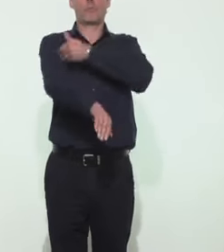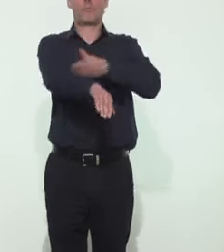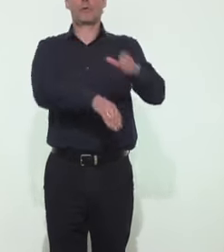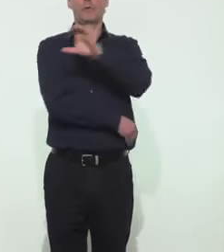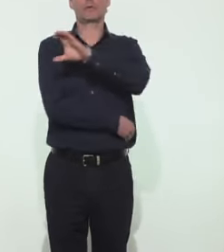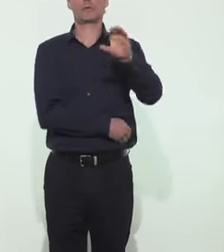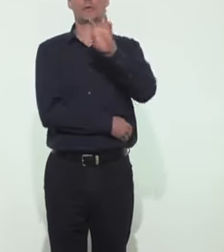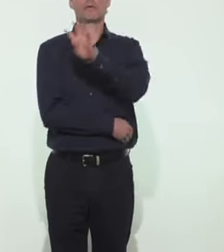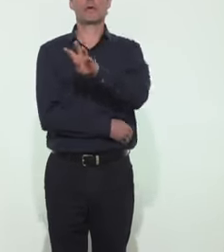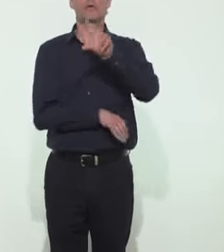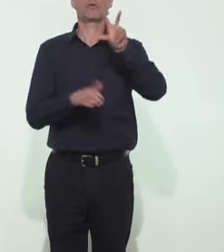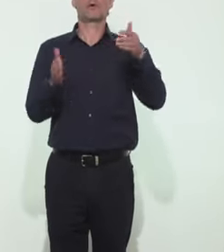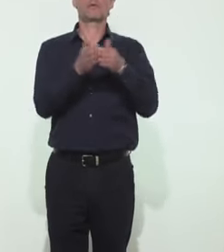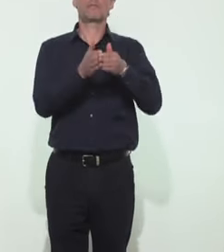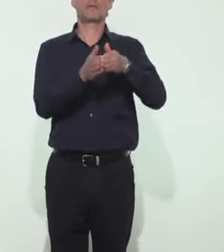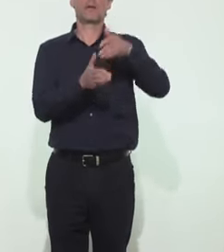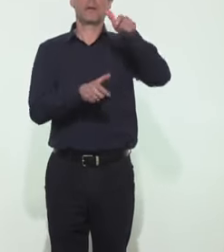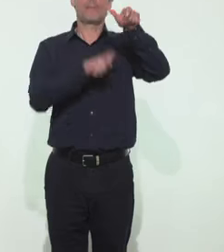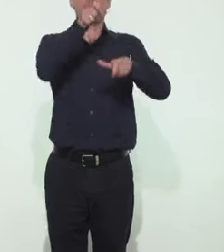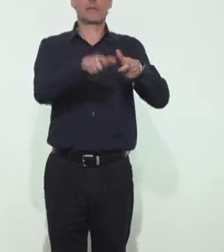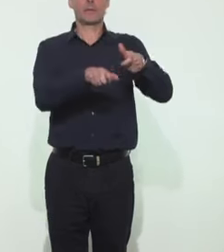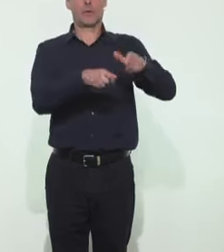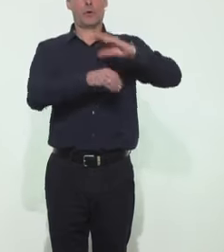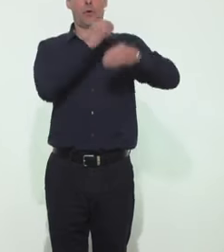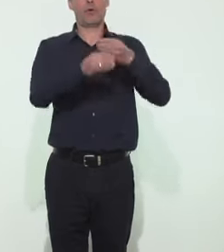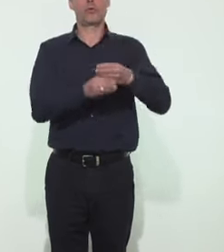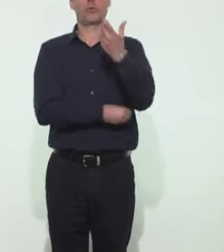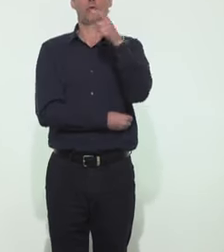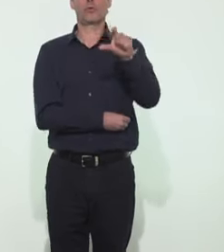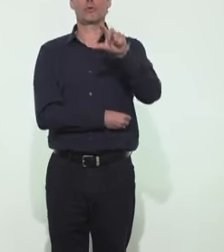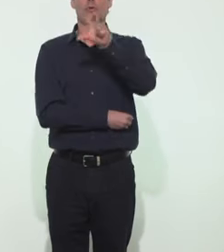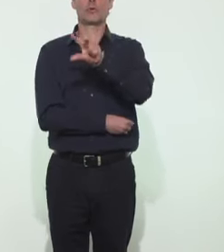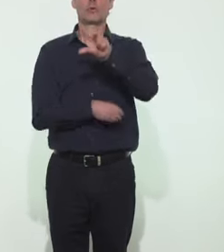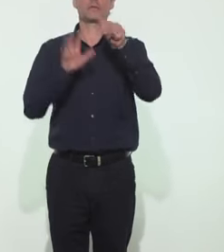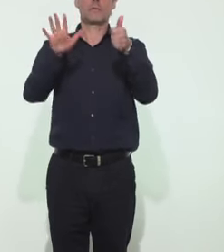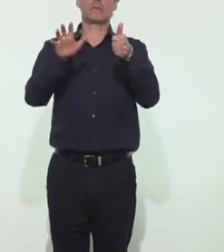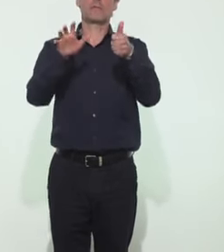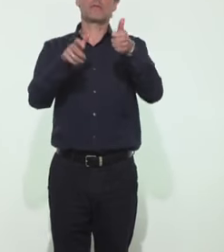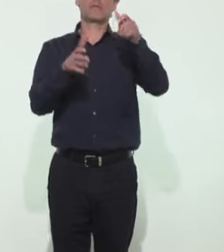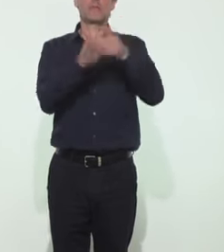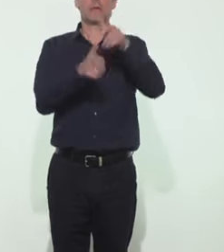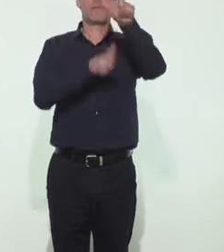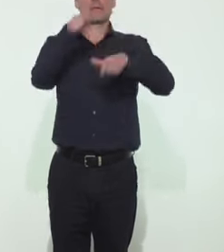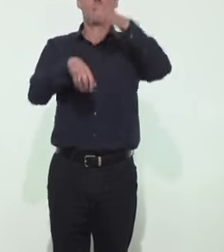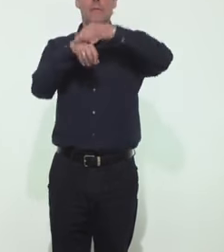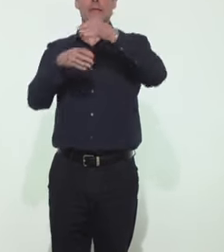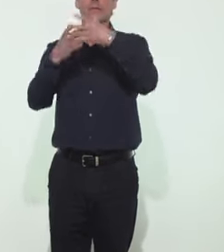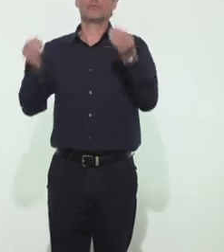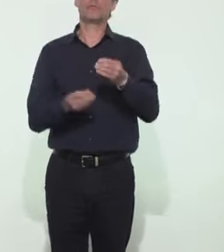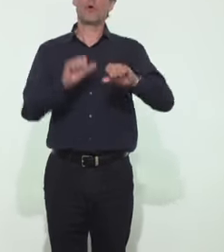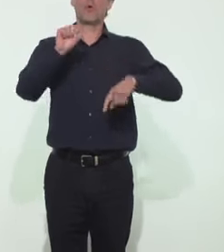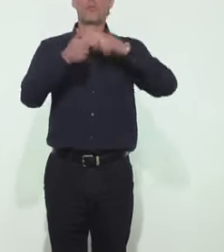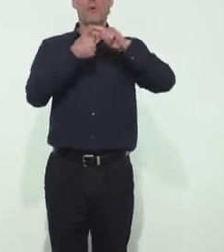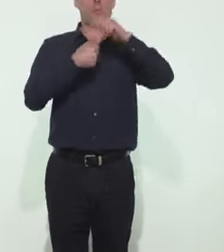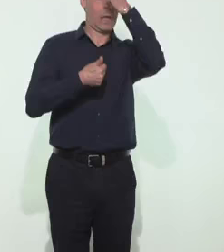quarante mille trois cents personnes dans le monde dont 236 mille sont guéris les états unis rapportent le plus grand